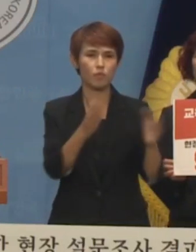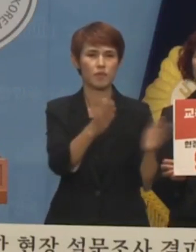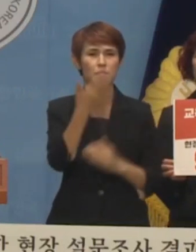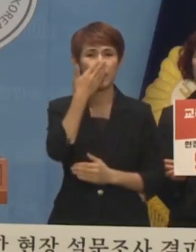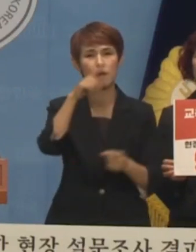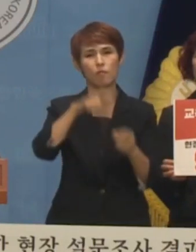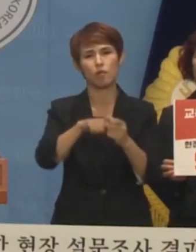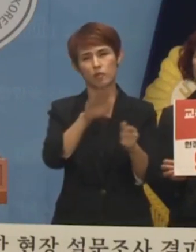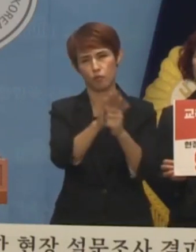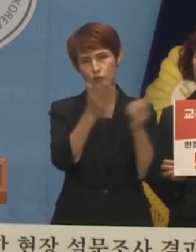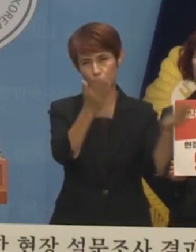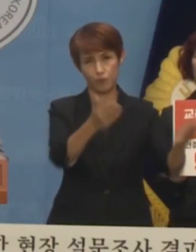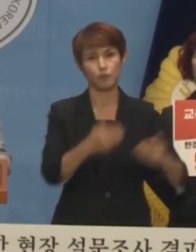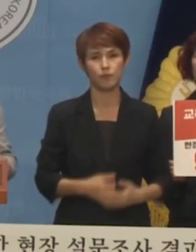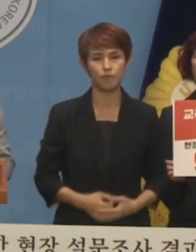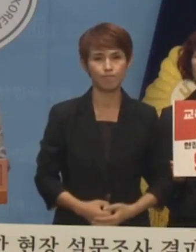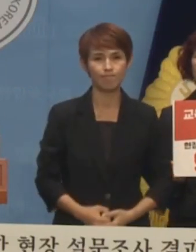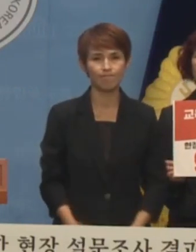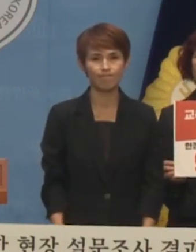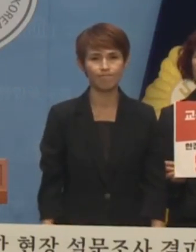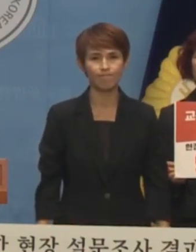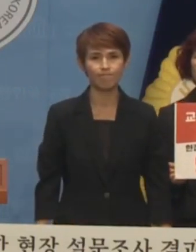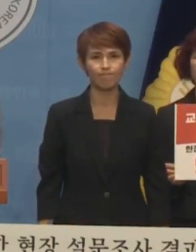적극 지원하십시오.